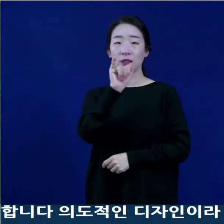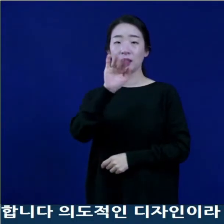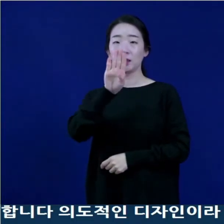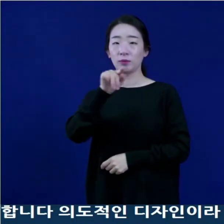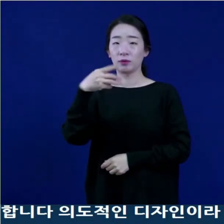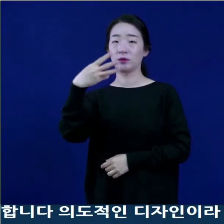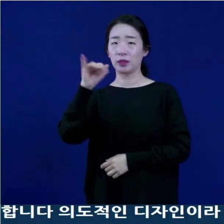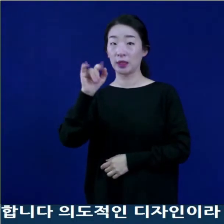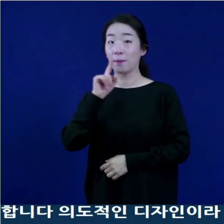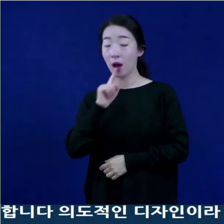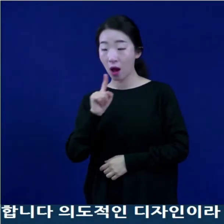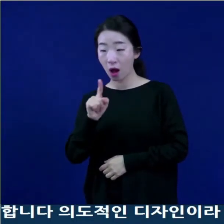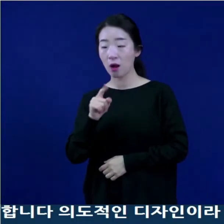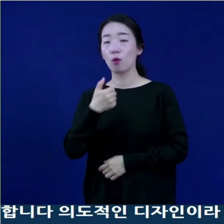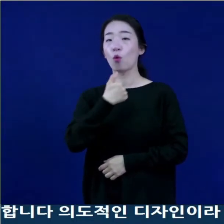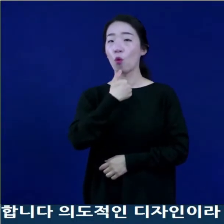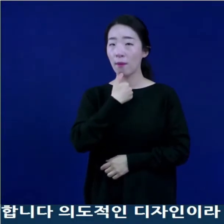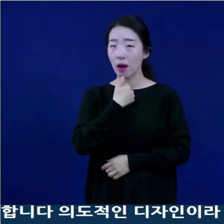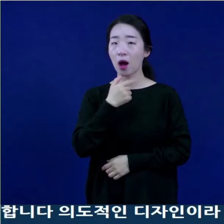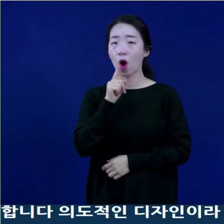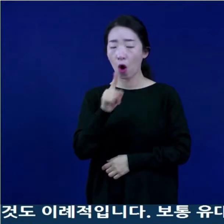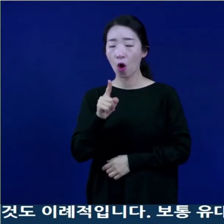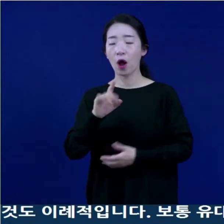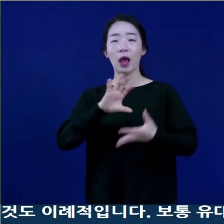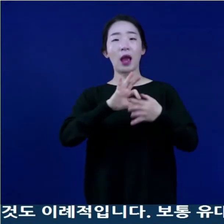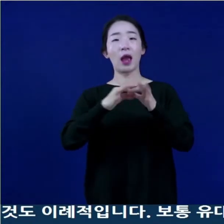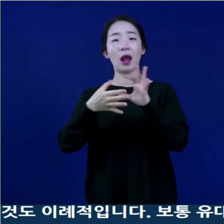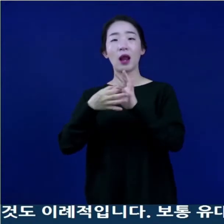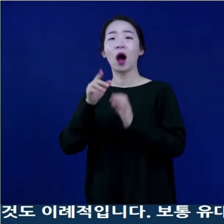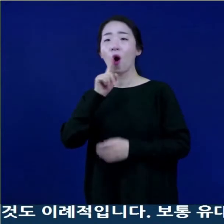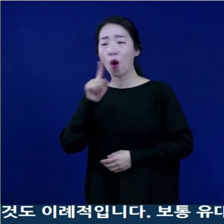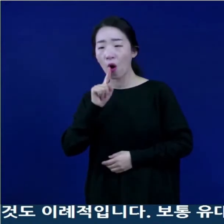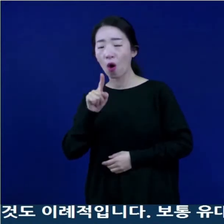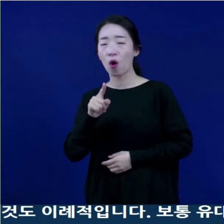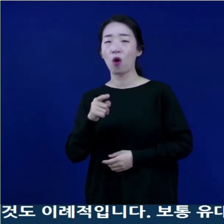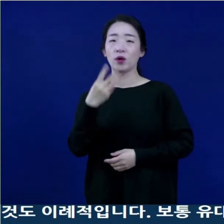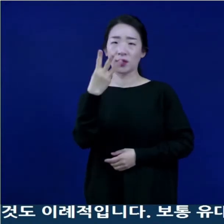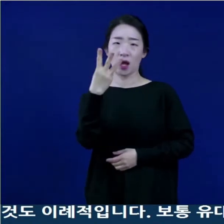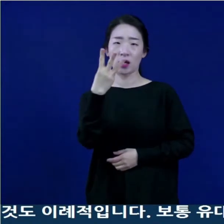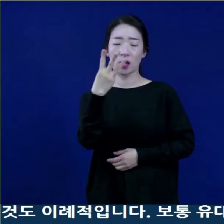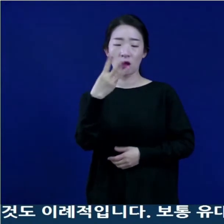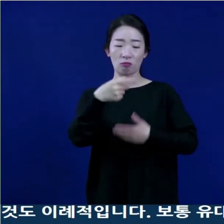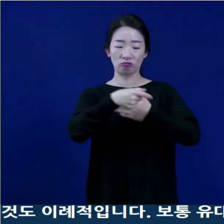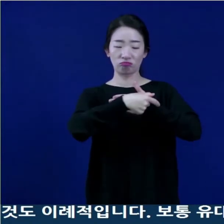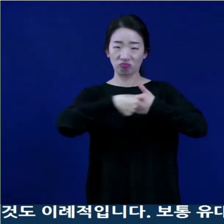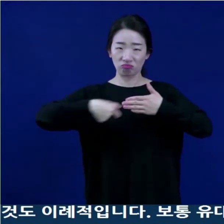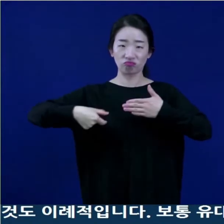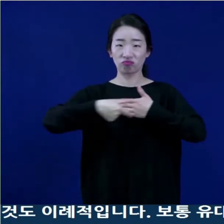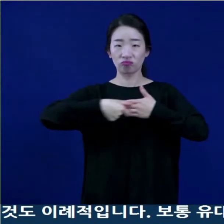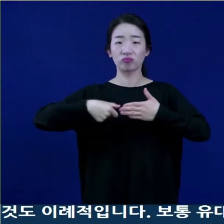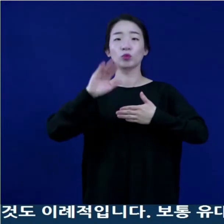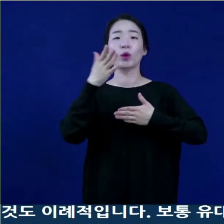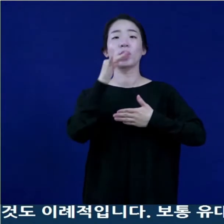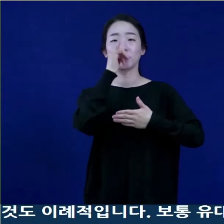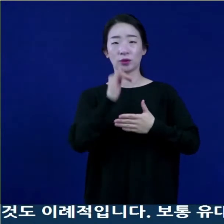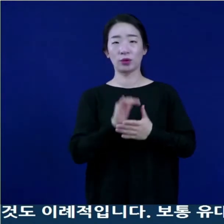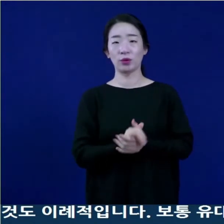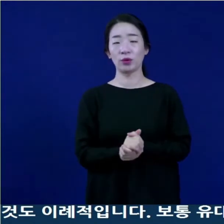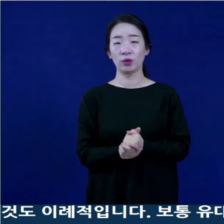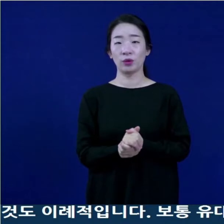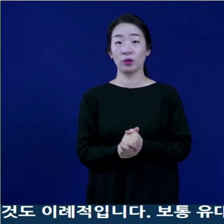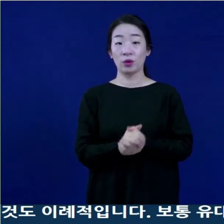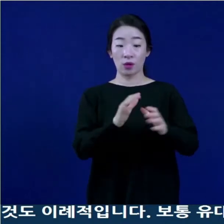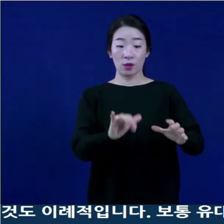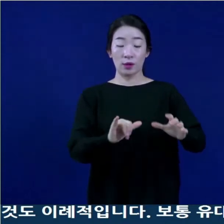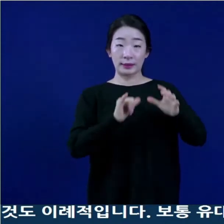되어 있다는 사실도 참 특이합니다. 특별히 헬라어 같은 경우는 이때가 6월절이었기 때문에